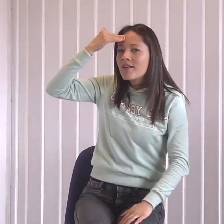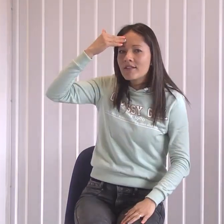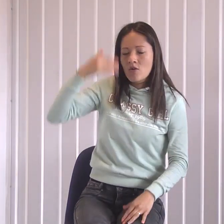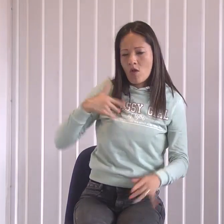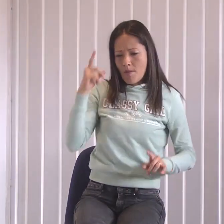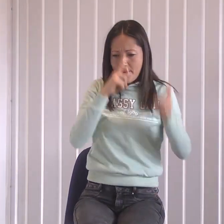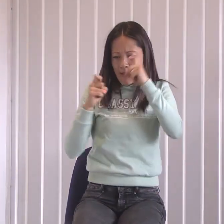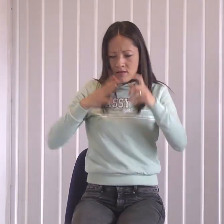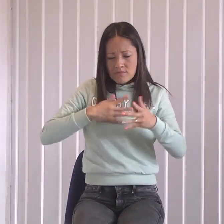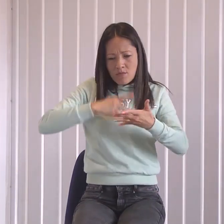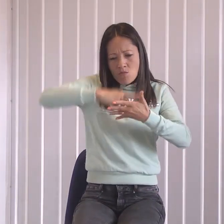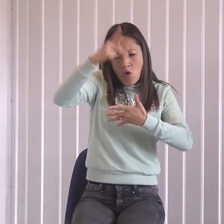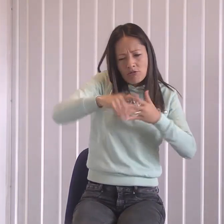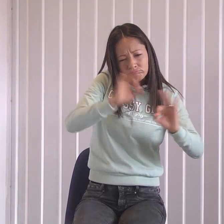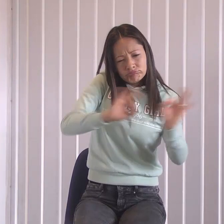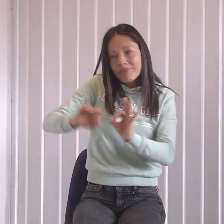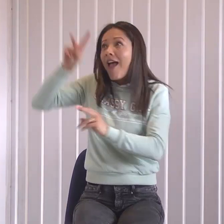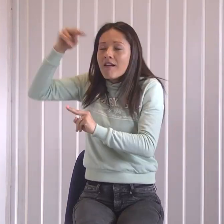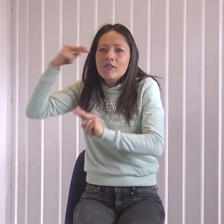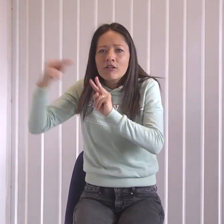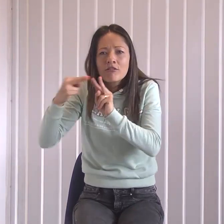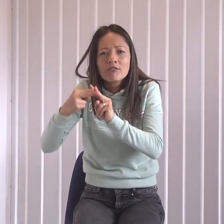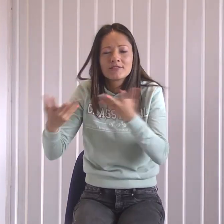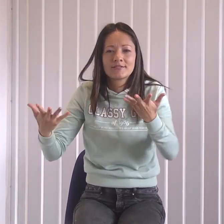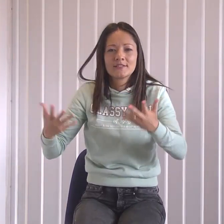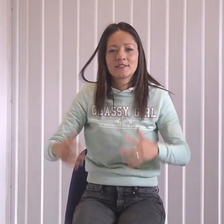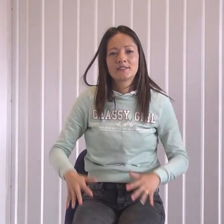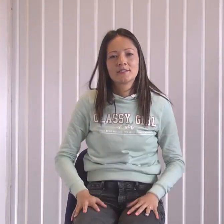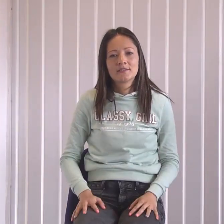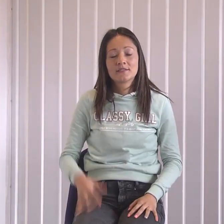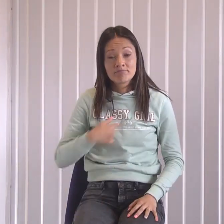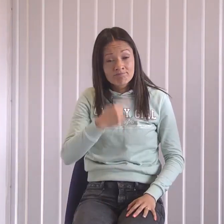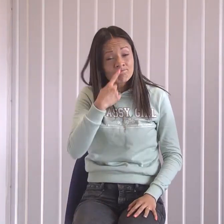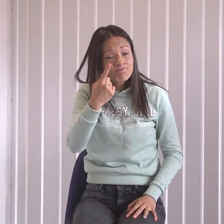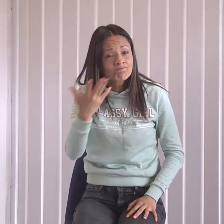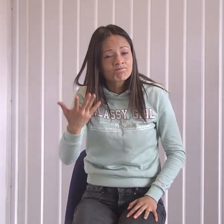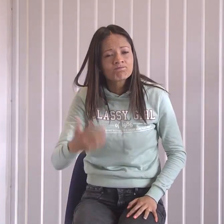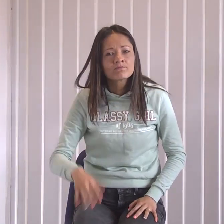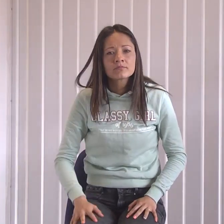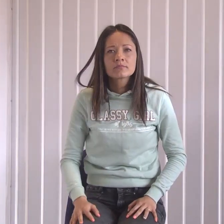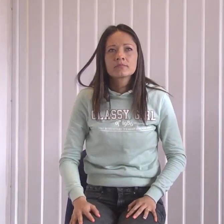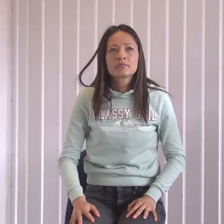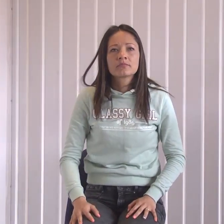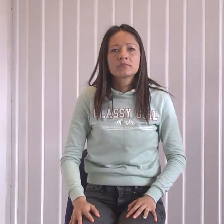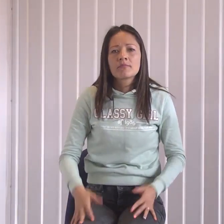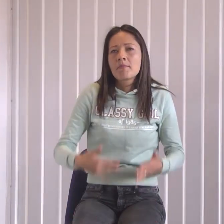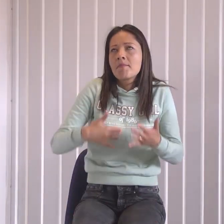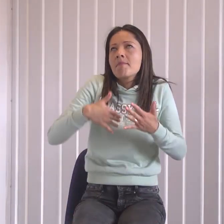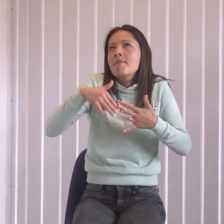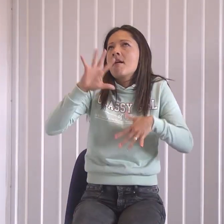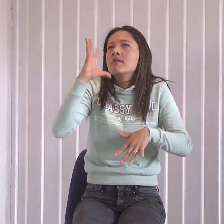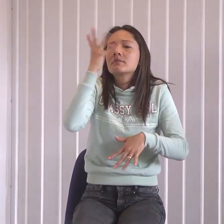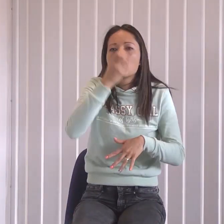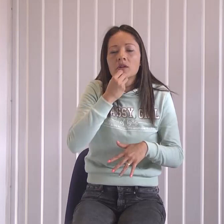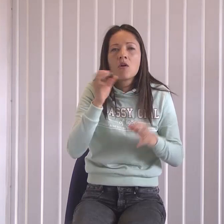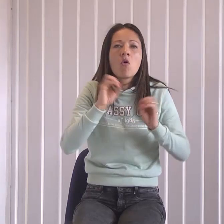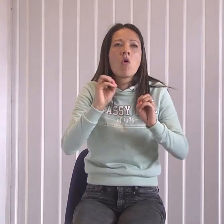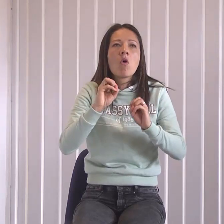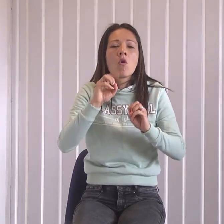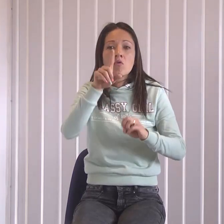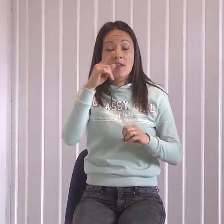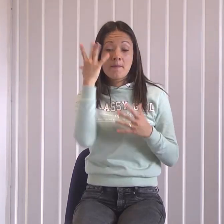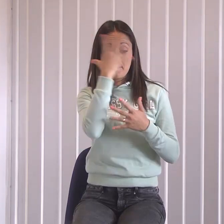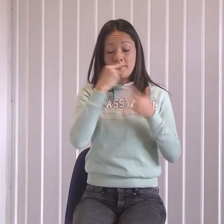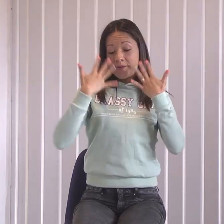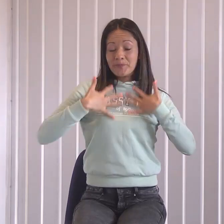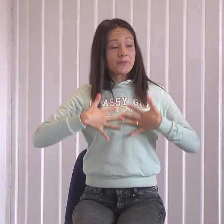pensando en sus planes. Él nos conoce. Yo le digo una cosa, por más bonito o más bella que usted